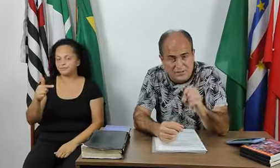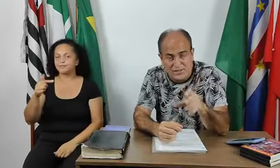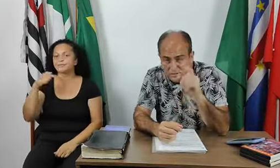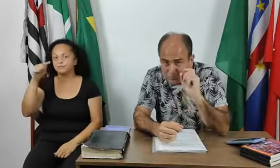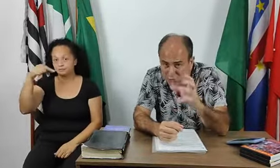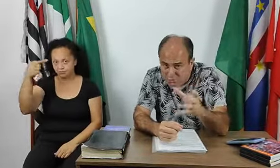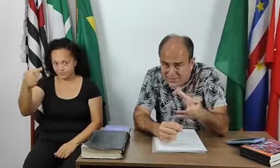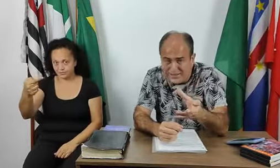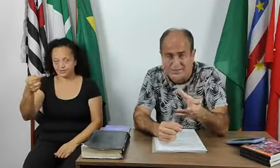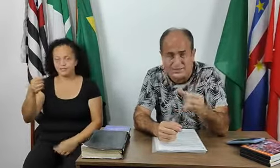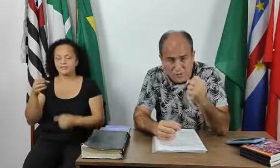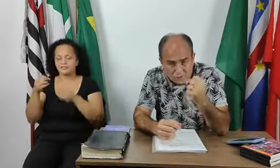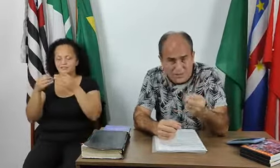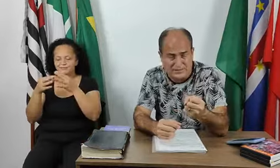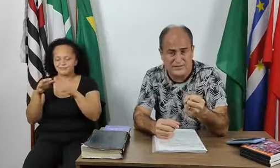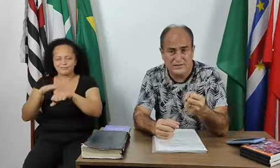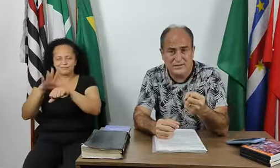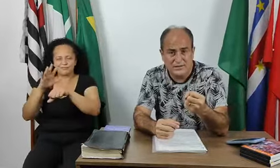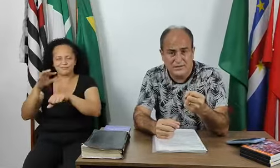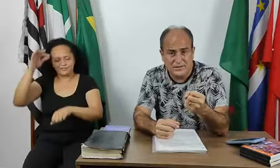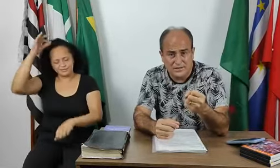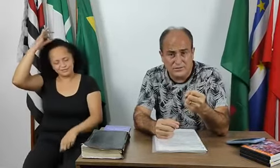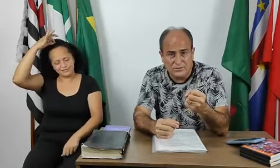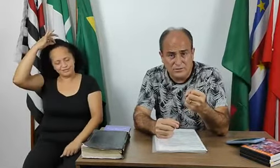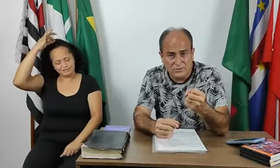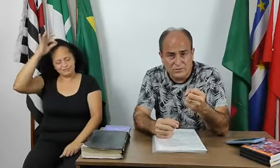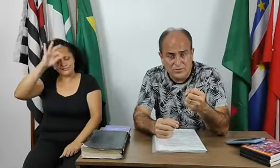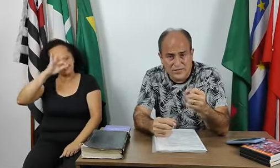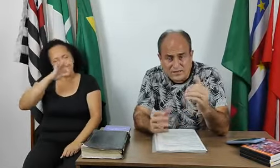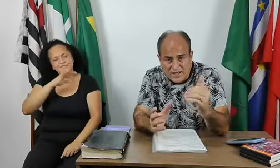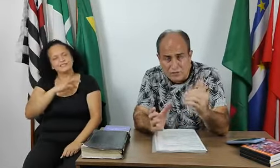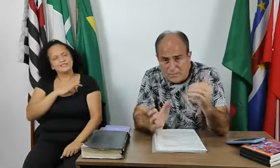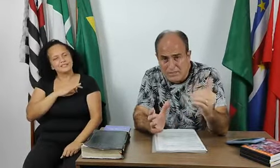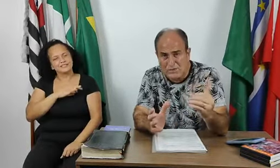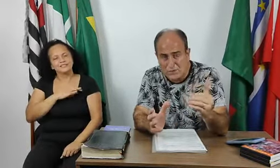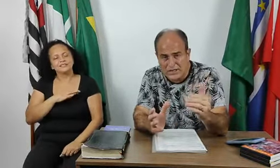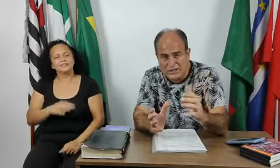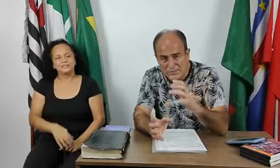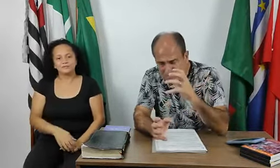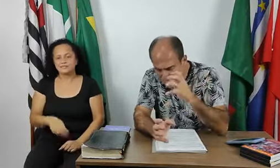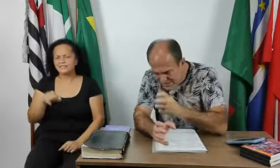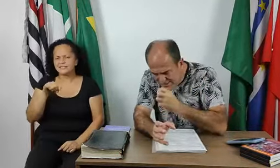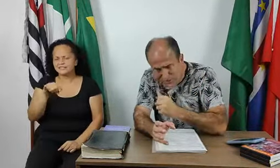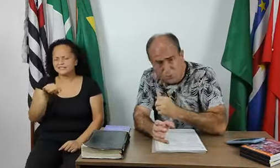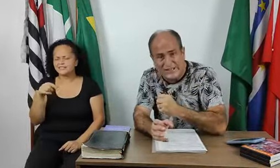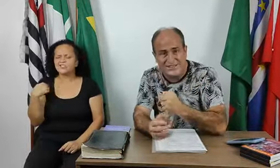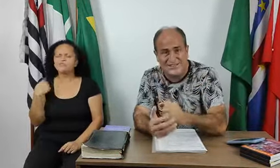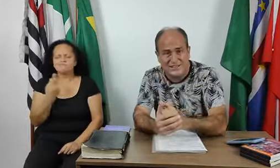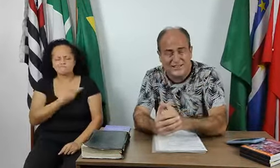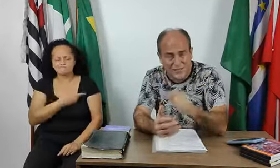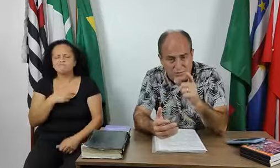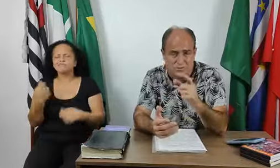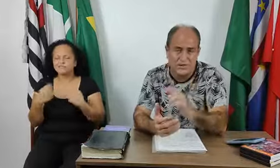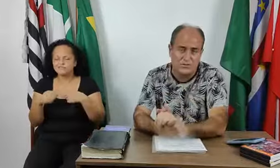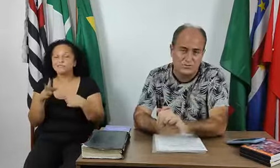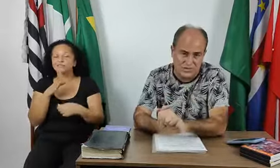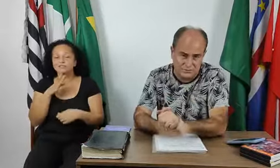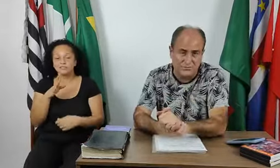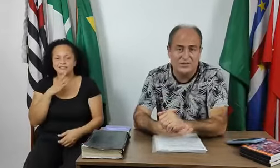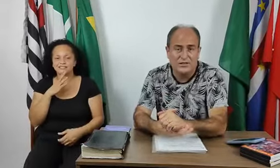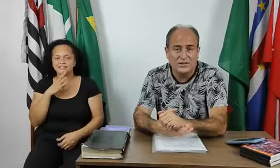Espírito Santo. Não perca, não perca. Entendeu? Se tem uma pessoa que a gente precisa conhecer, é o